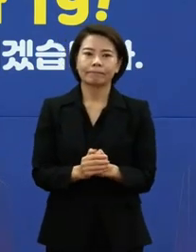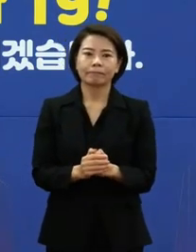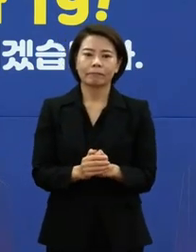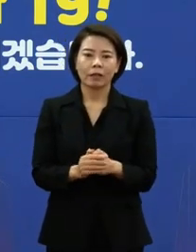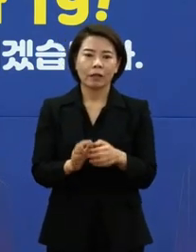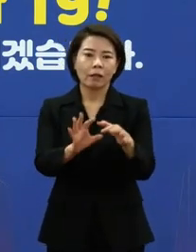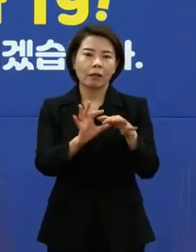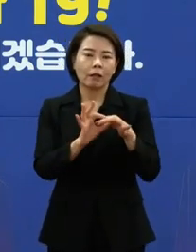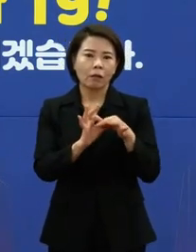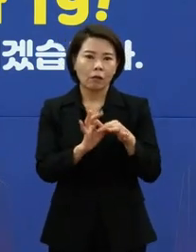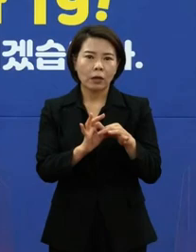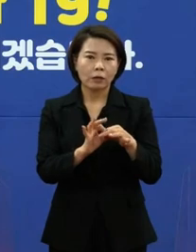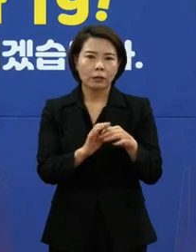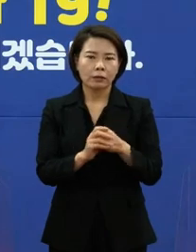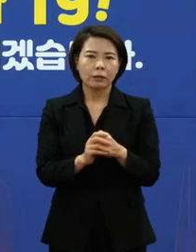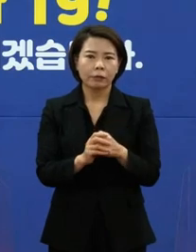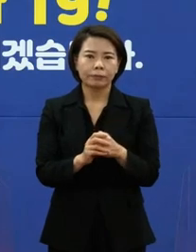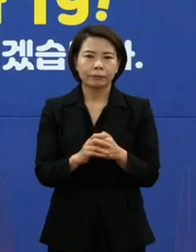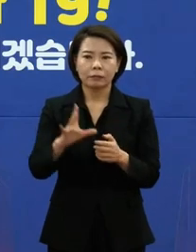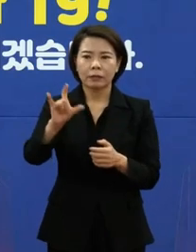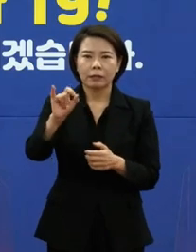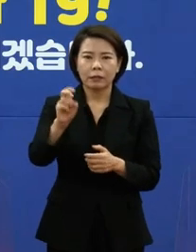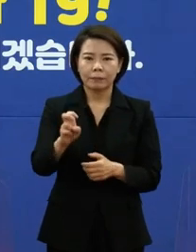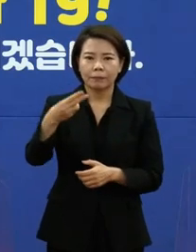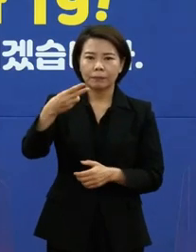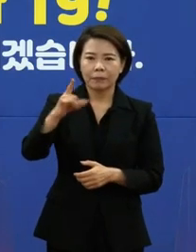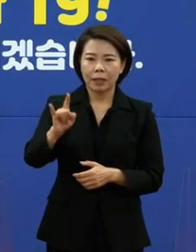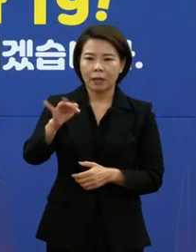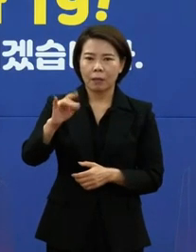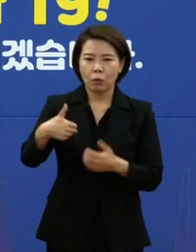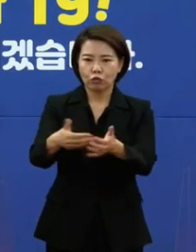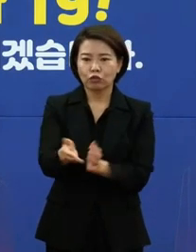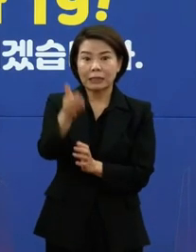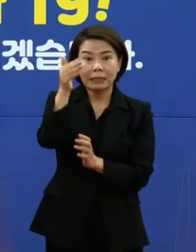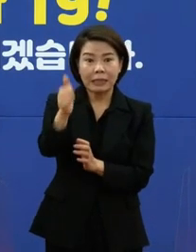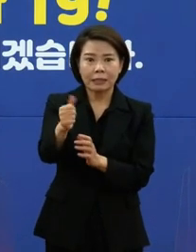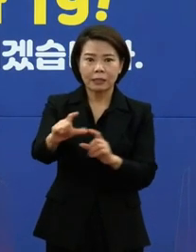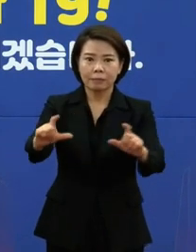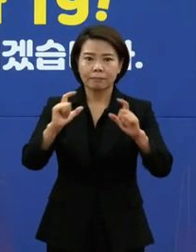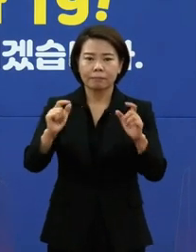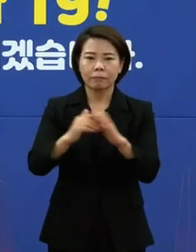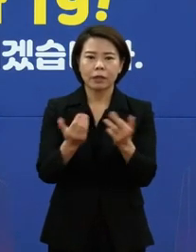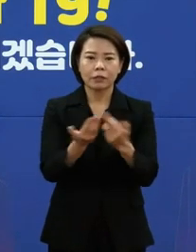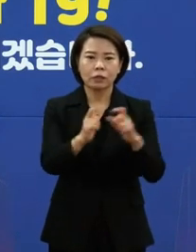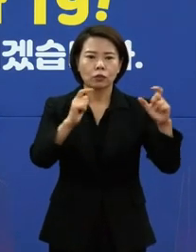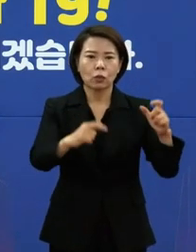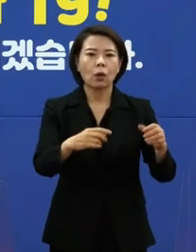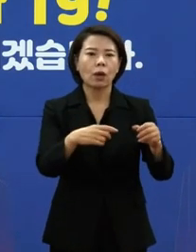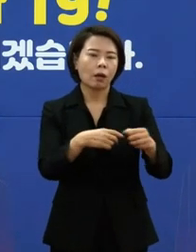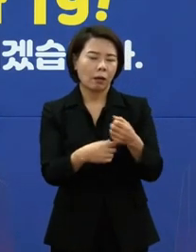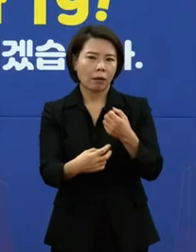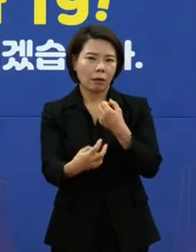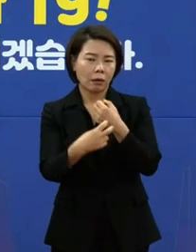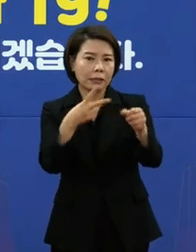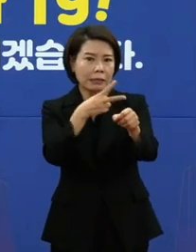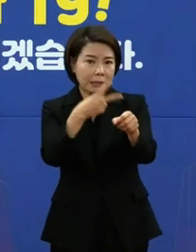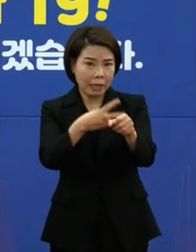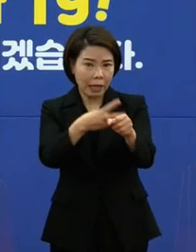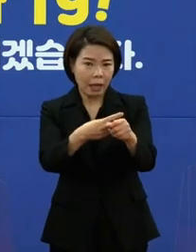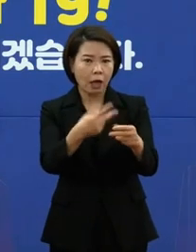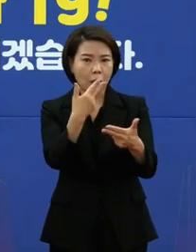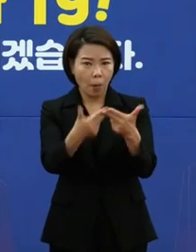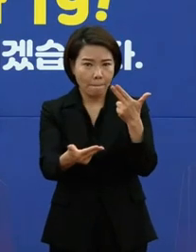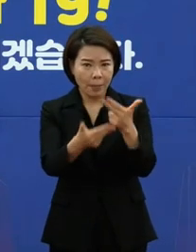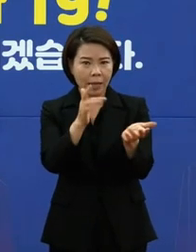이와 관련 임태봉 제주 코로나 방역 대응 추진단장은 제주도 의사협회, 제주도 약사회 등의 협조를